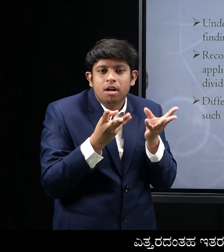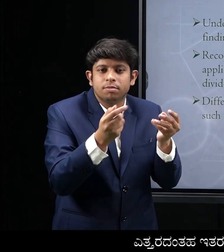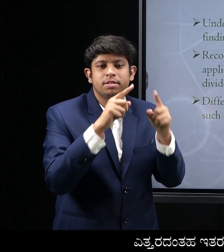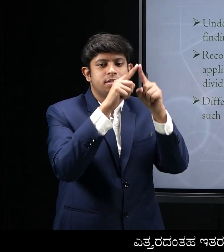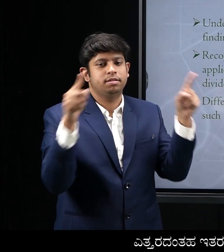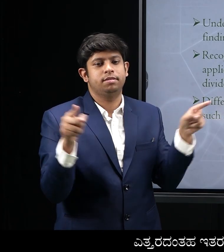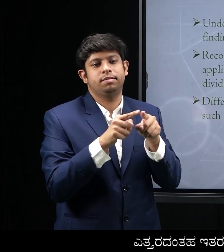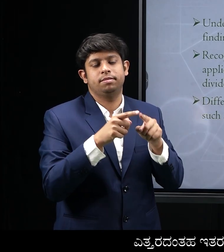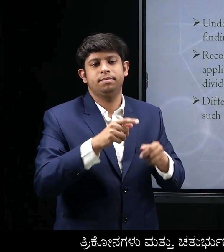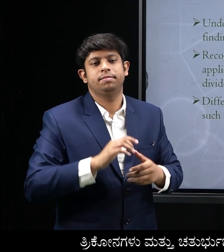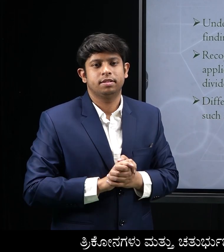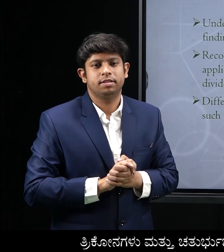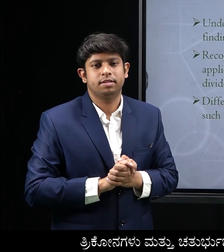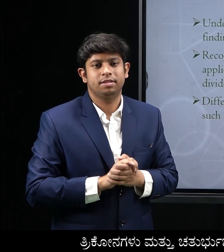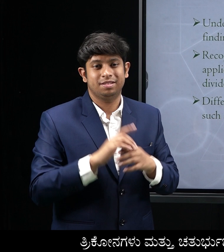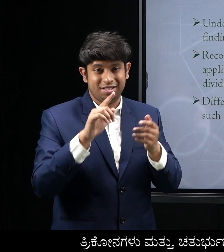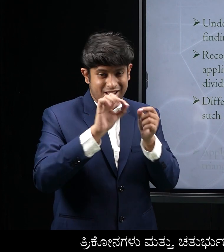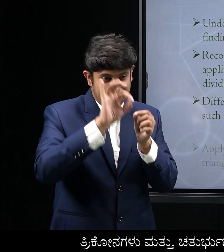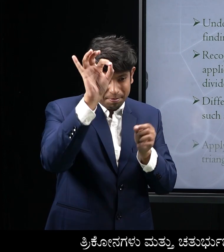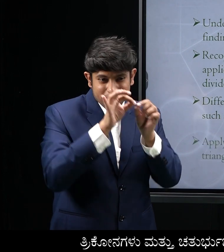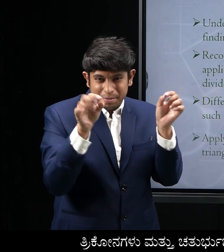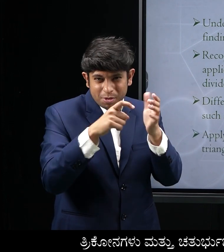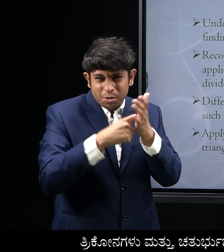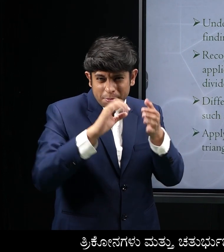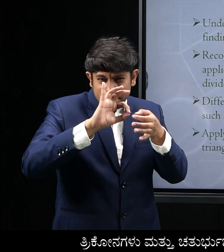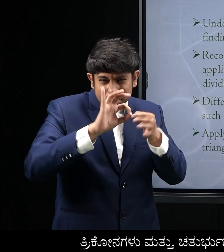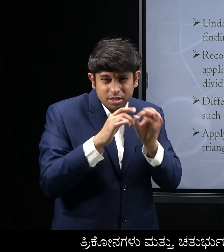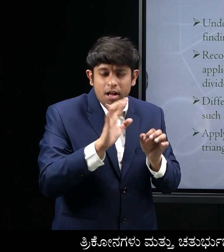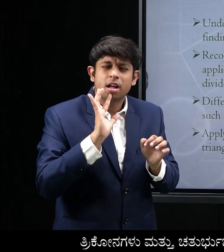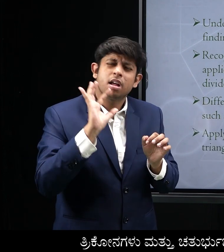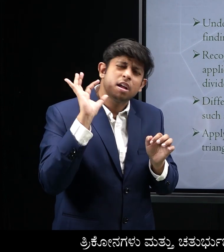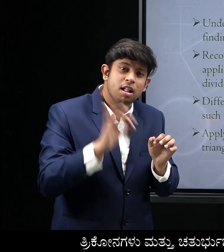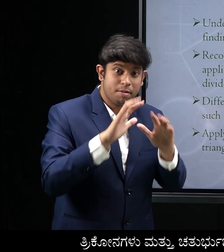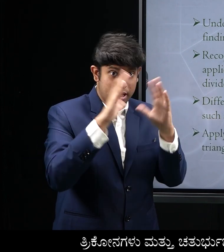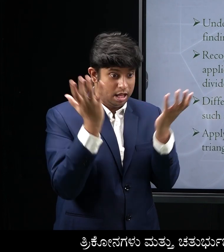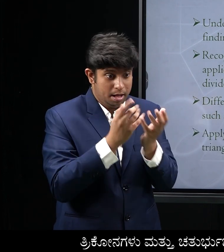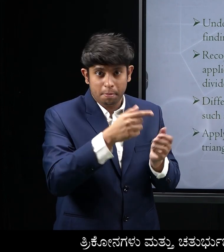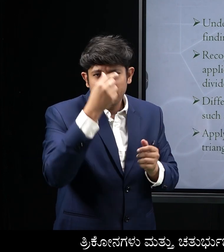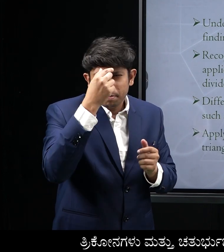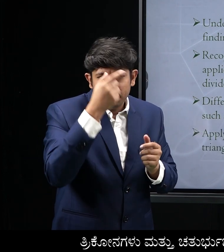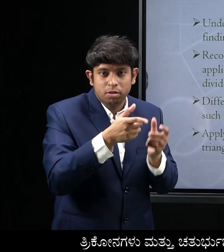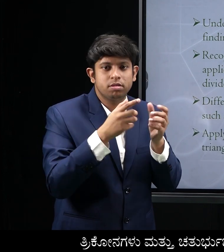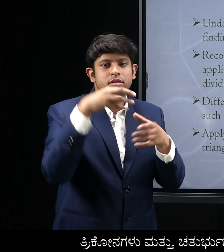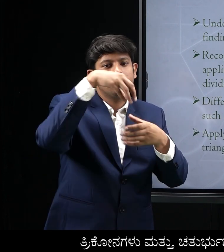ವ್ಯತ್ಯಾಸವನ್ನು ಗುರುತಿಸಿ. ತ್ರಿಕೋನಗಳು ಮತ್ತು ಚತುರ್ಭುಜಗಳನ್ನು ಒಳಗೊಂಡಿರುವ ನೈಜ ಜಗತ್ತಿನ